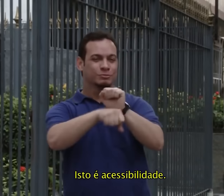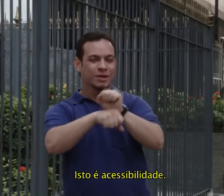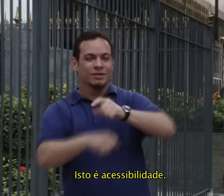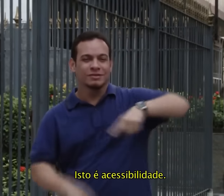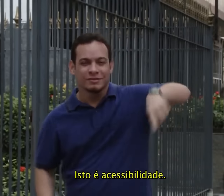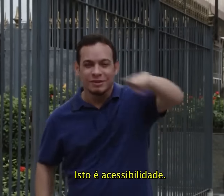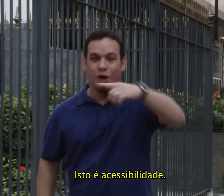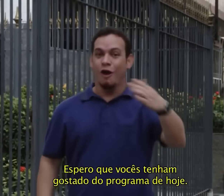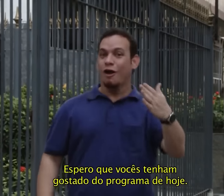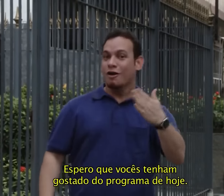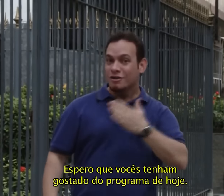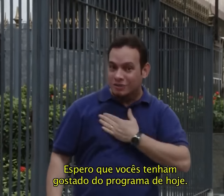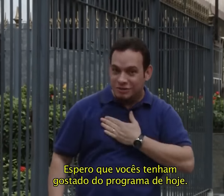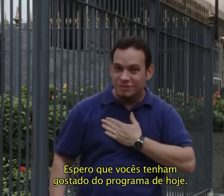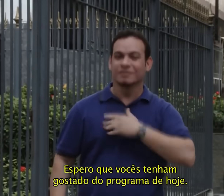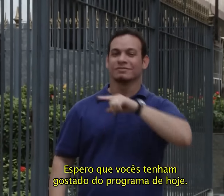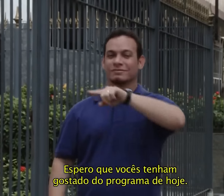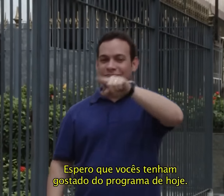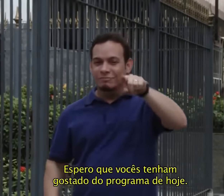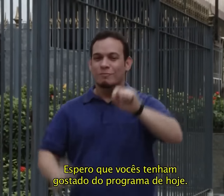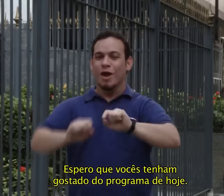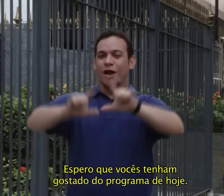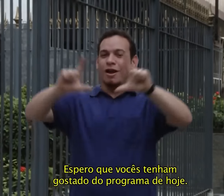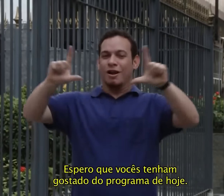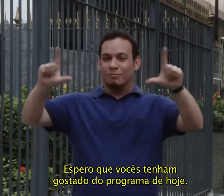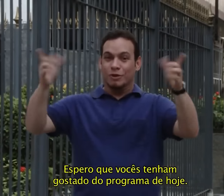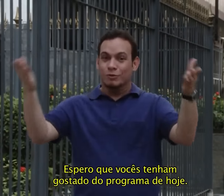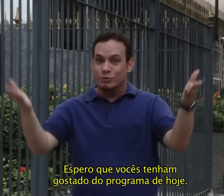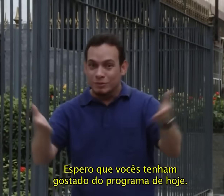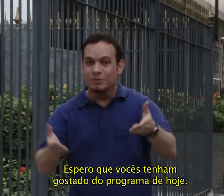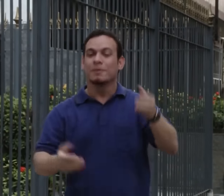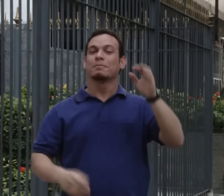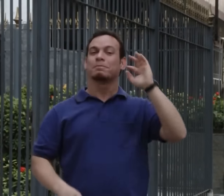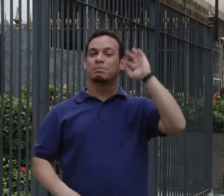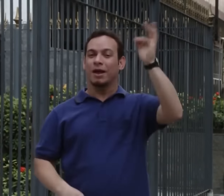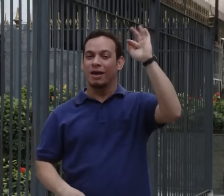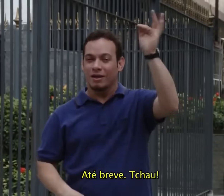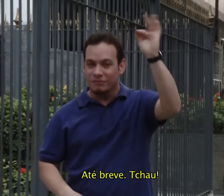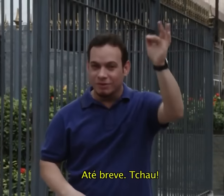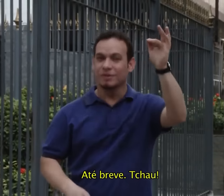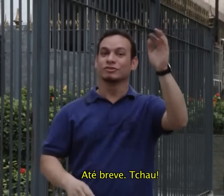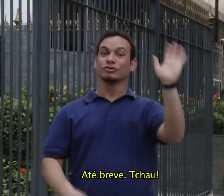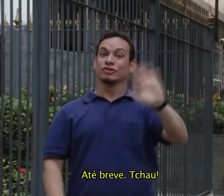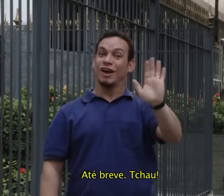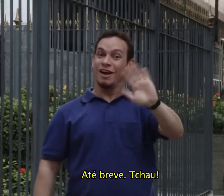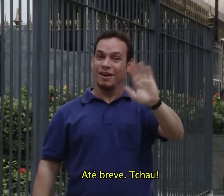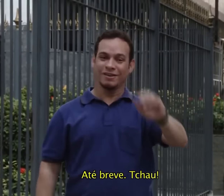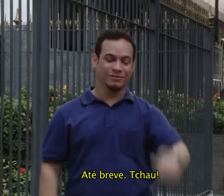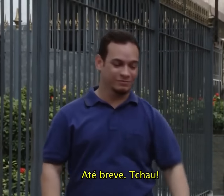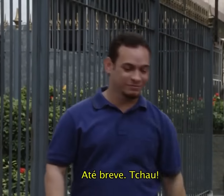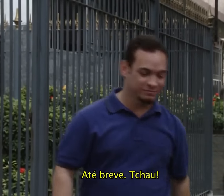acessibilidade. Espero que vocês tenham gostado do programa de hoje. Até breve.